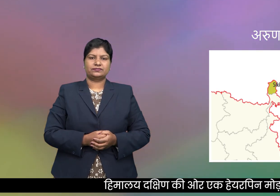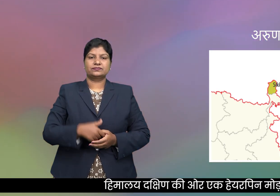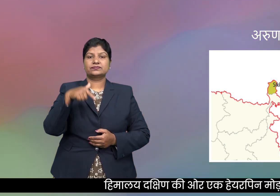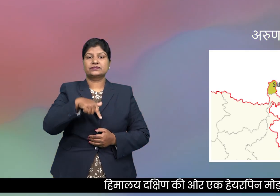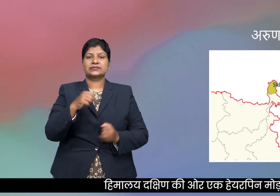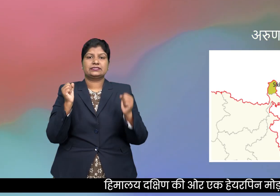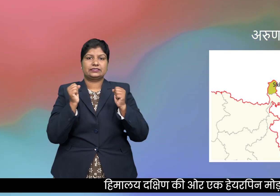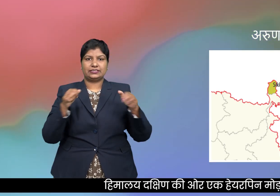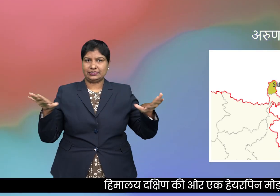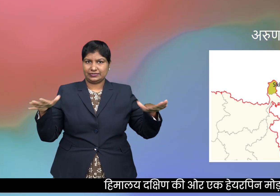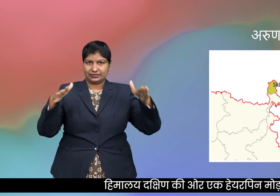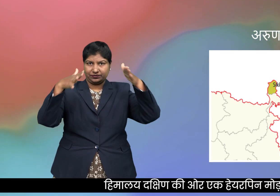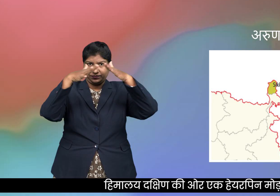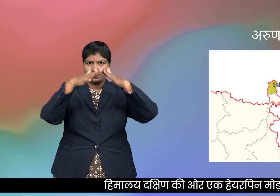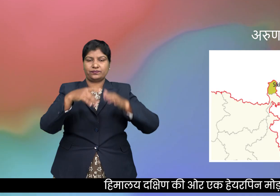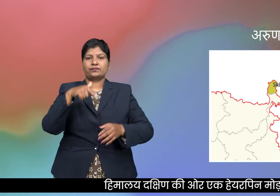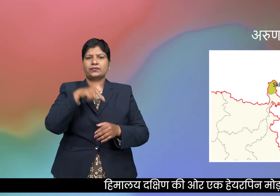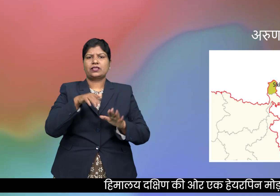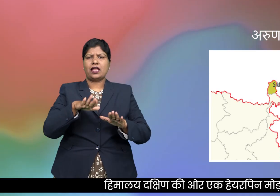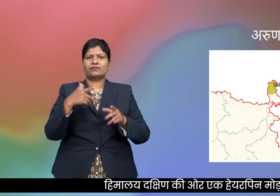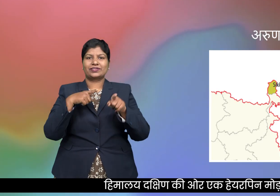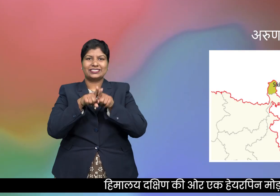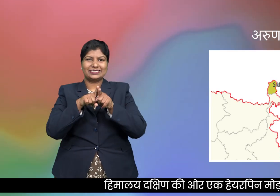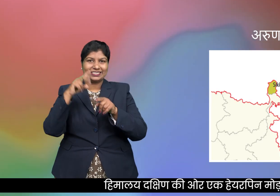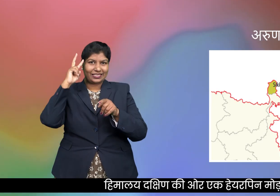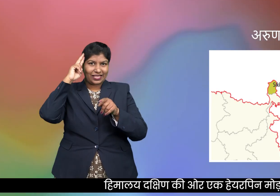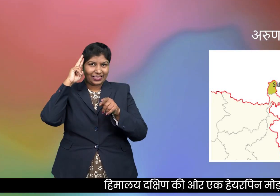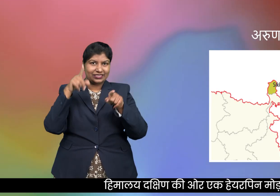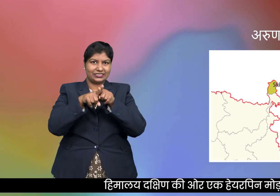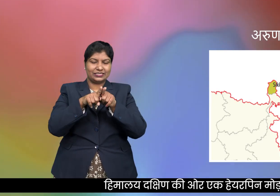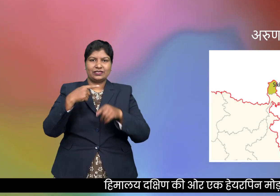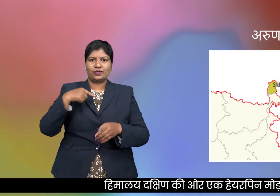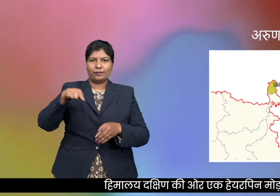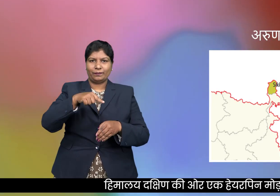हिमालय दक्षिण की ओर एक हेयर पिन मोड़ लेता है